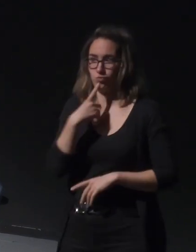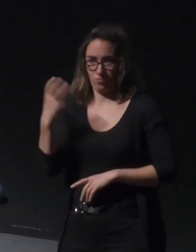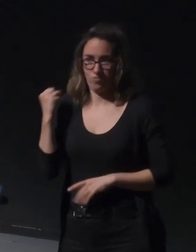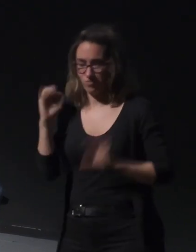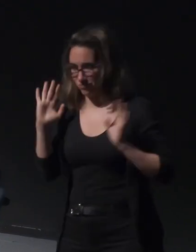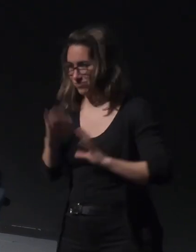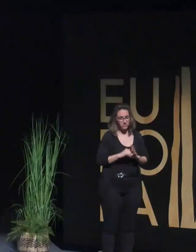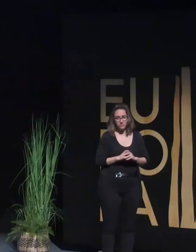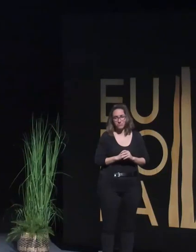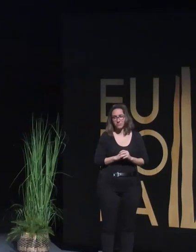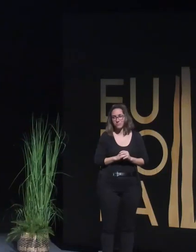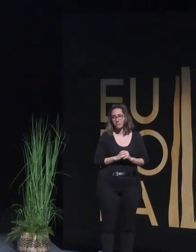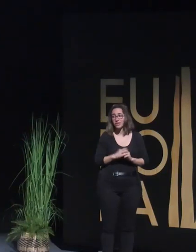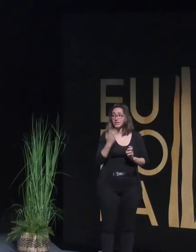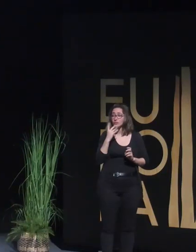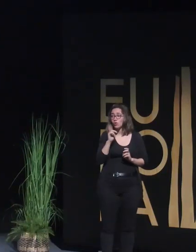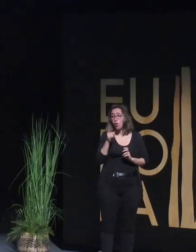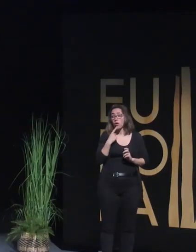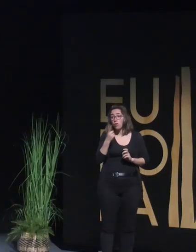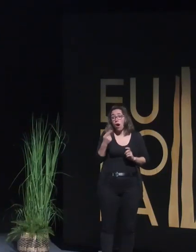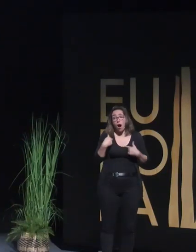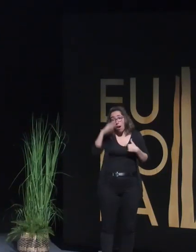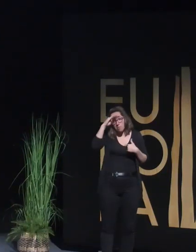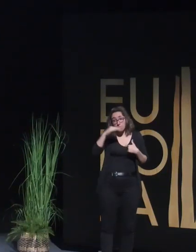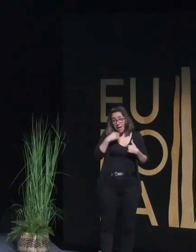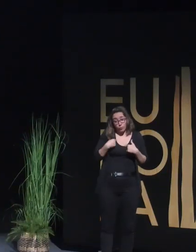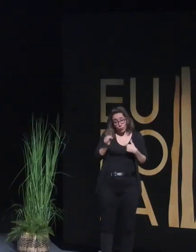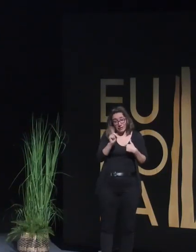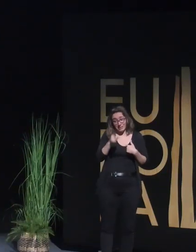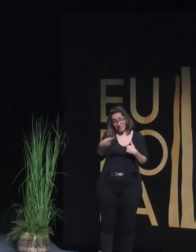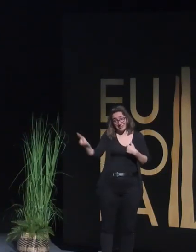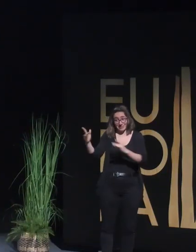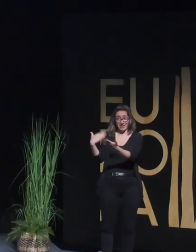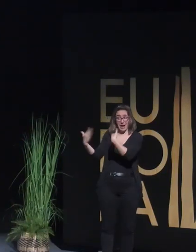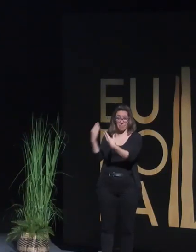Si no, no. Si no, otra respuesta le puedes decir, yo no soy tu padre, habla con tu madre, ¿no? O yo qué sé.